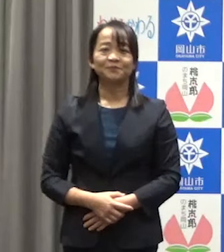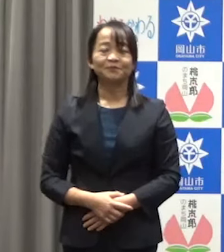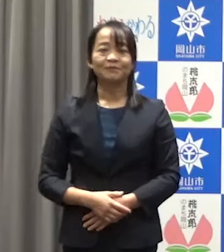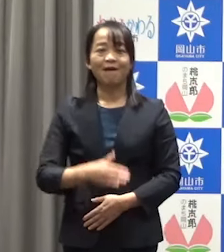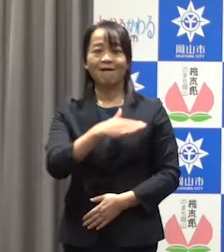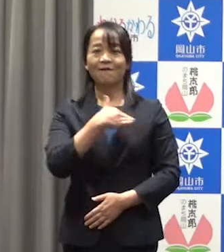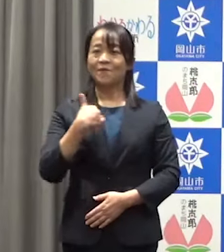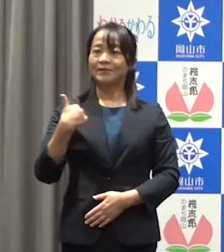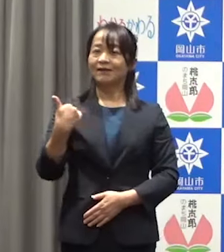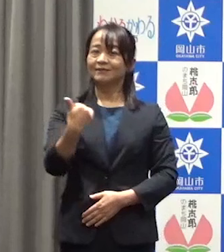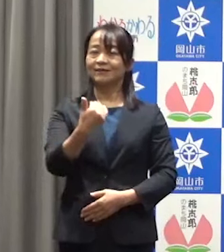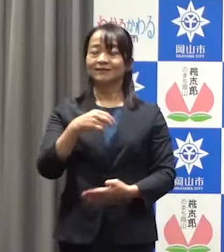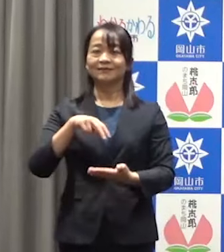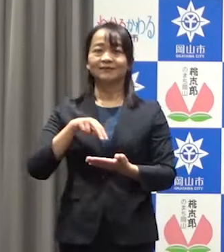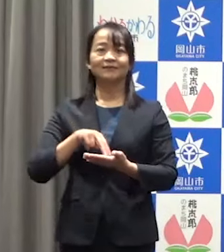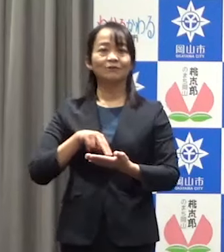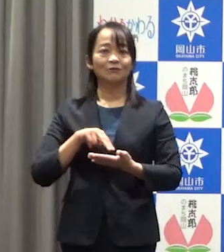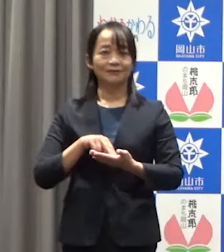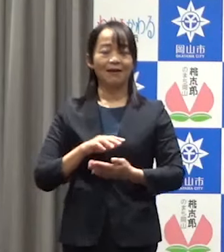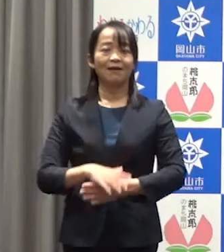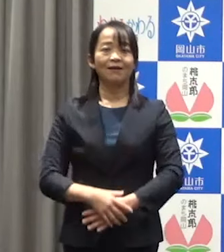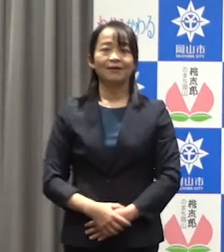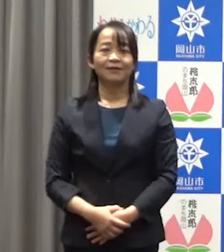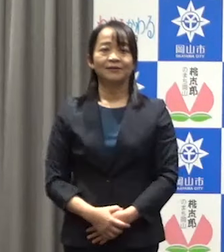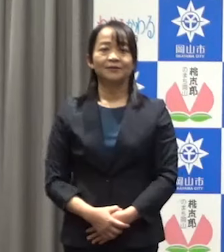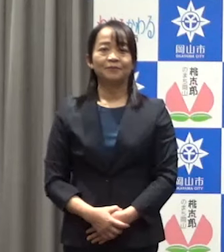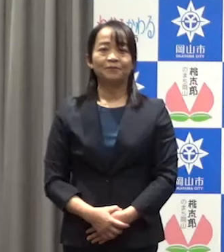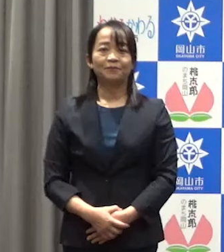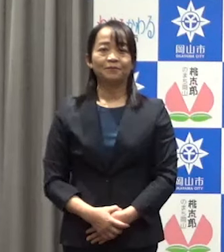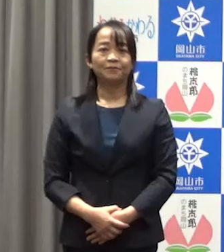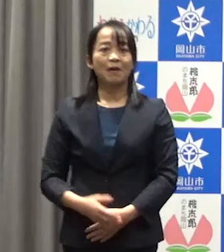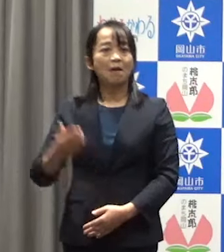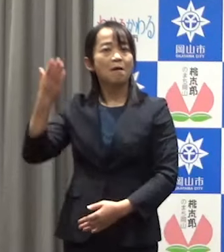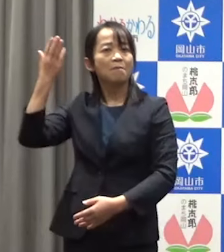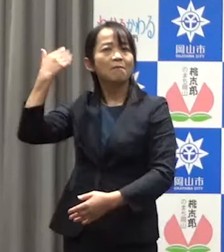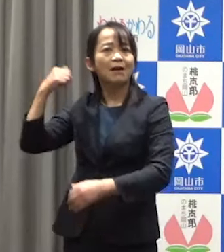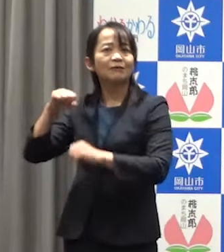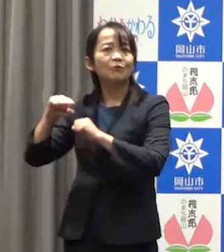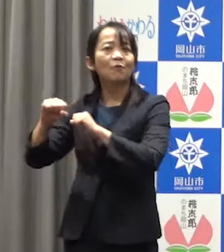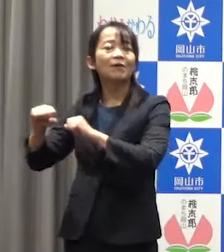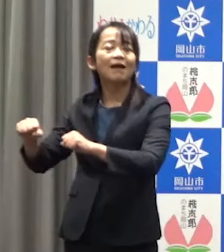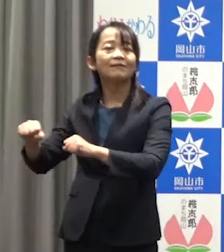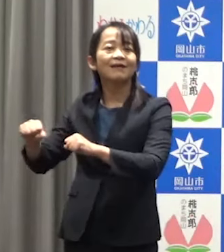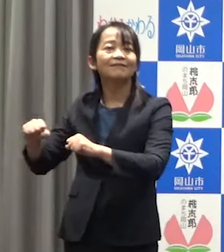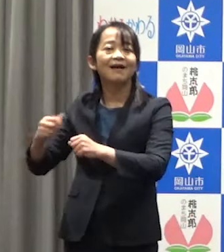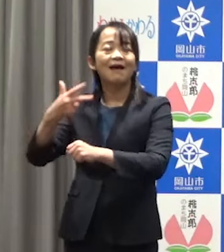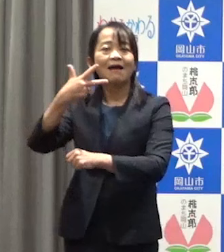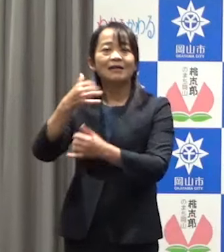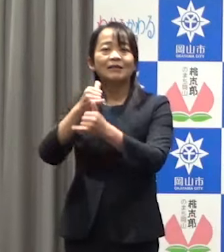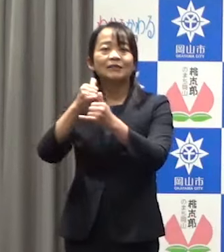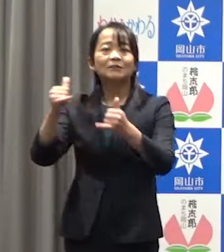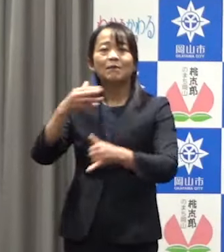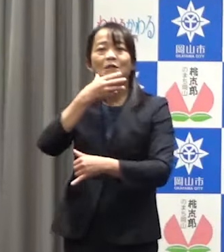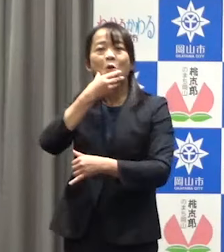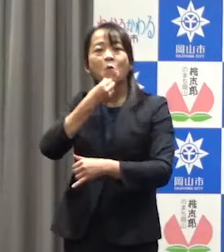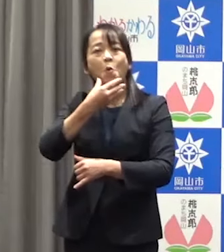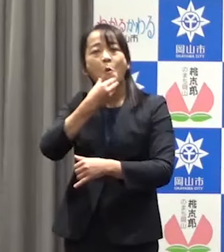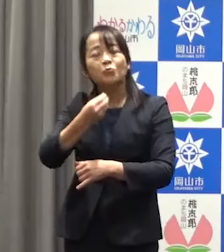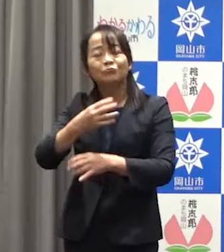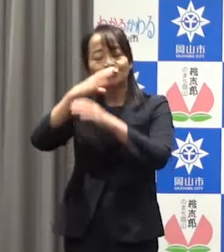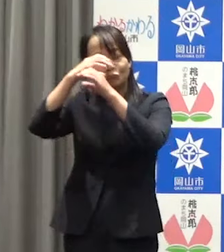我々としてはそういう従来から市民の幸福度を最大伸ばしてい